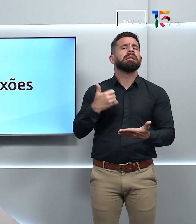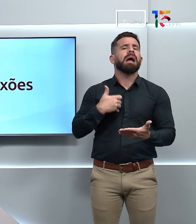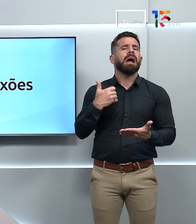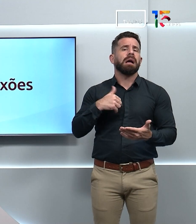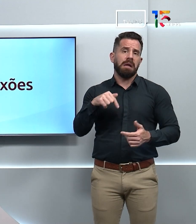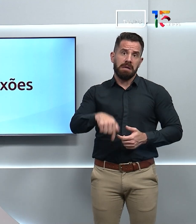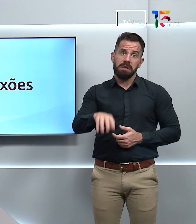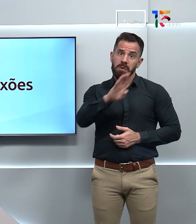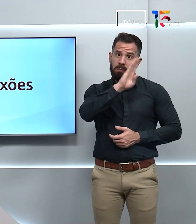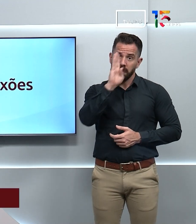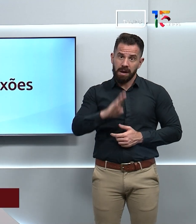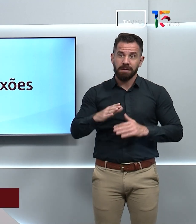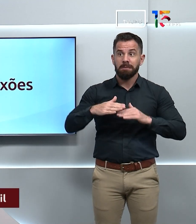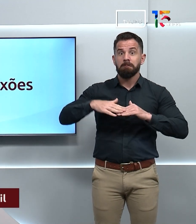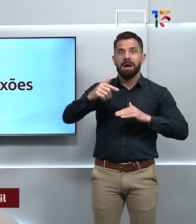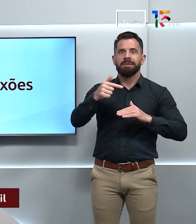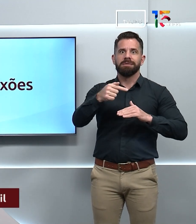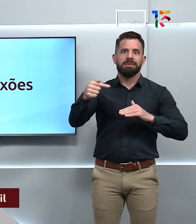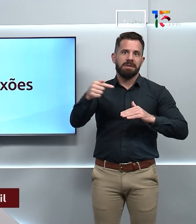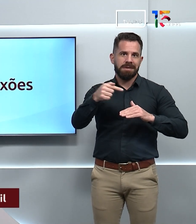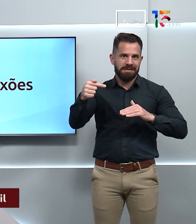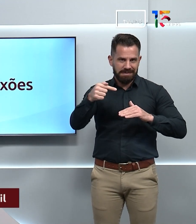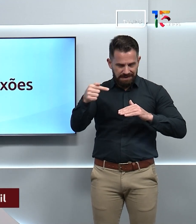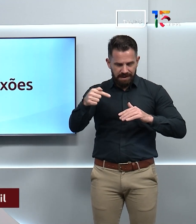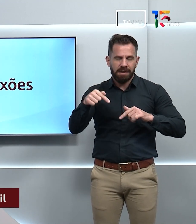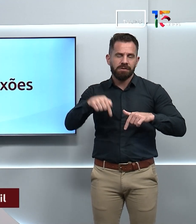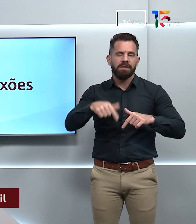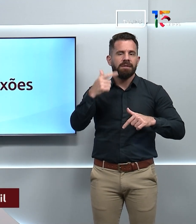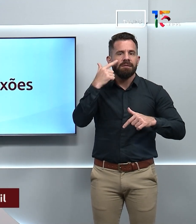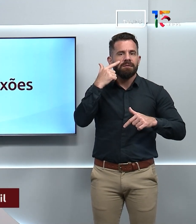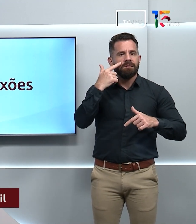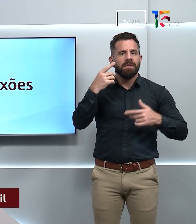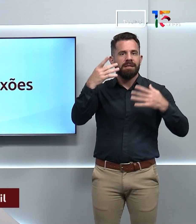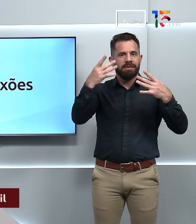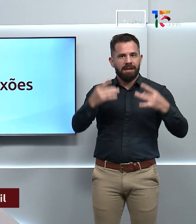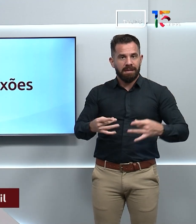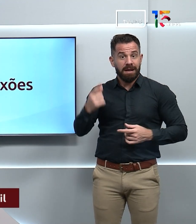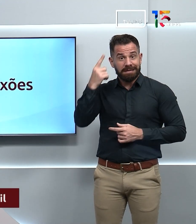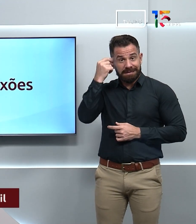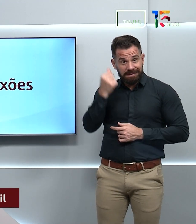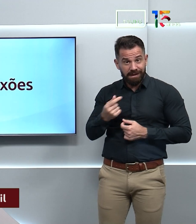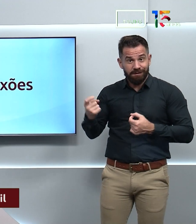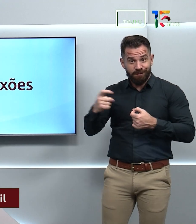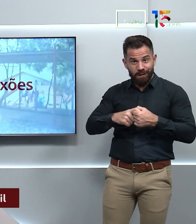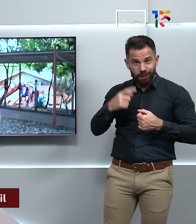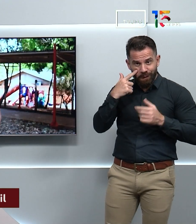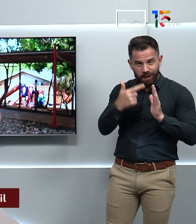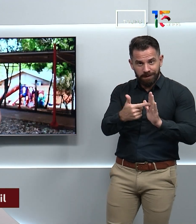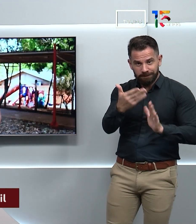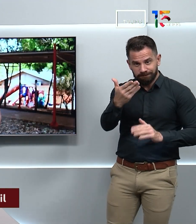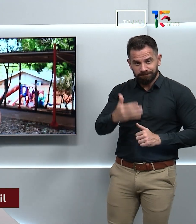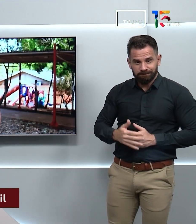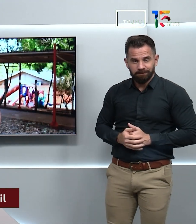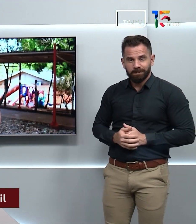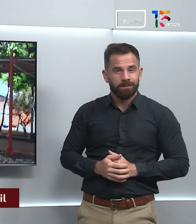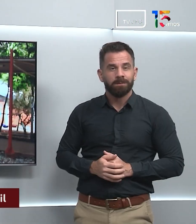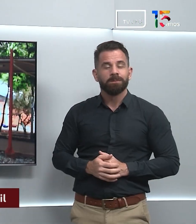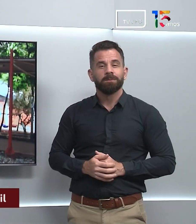anos? Confira mais detalhes com a estudante de jornalismo da UFG, Sara Borges, que volta nessa matéria. Rodou.